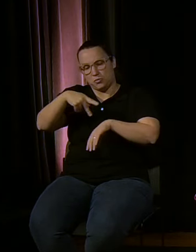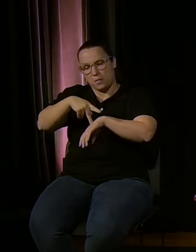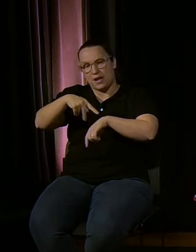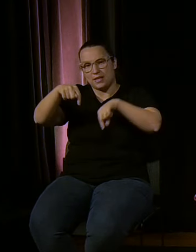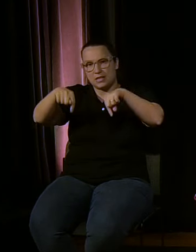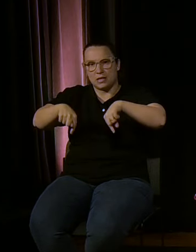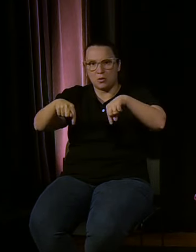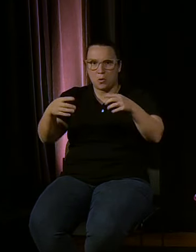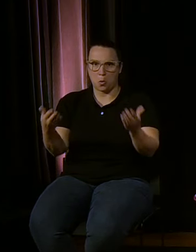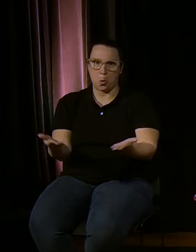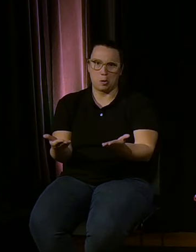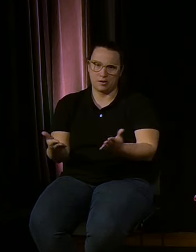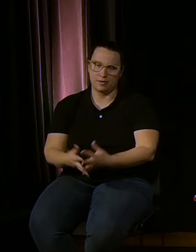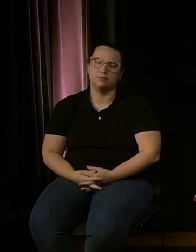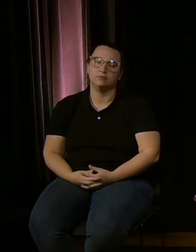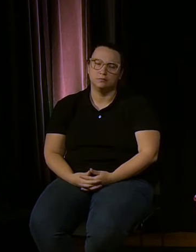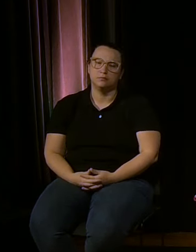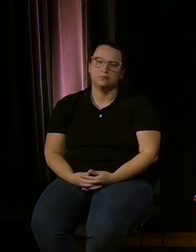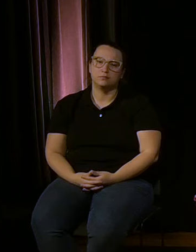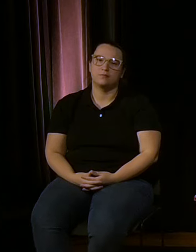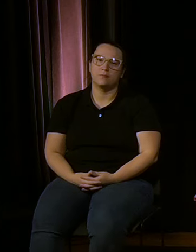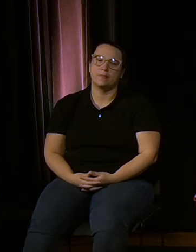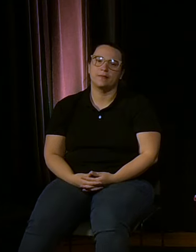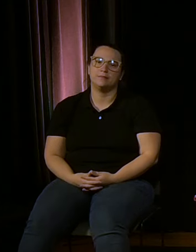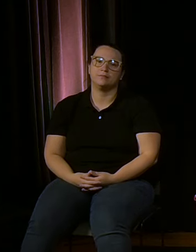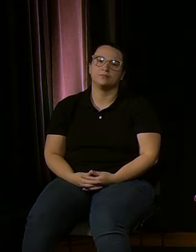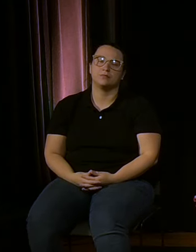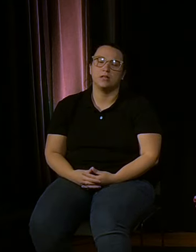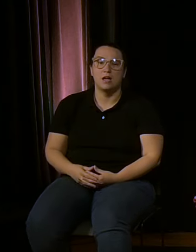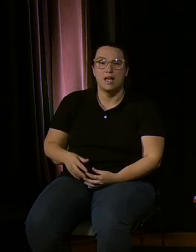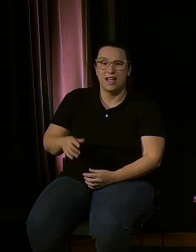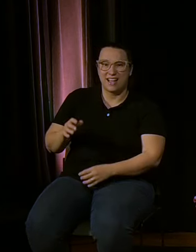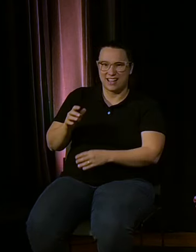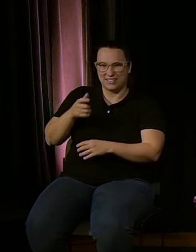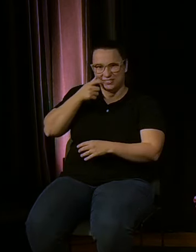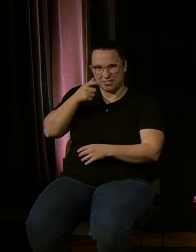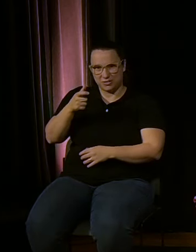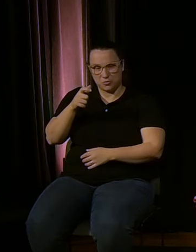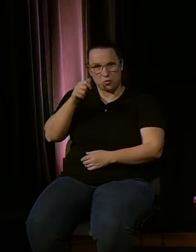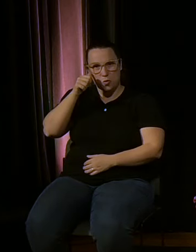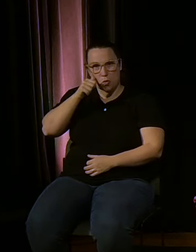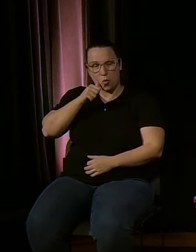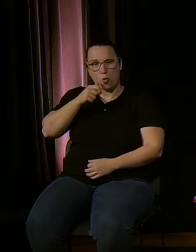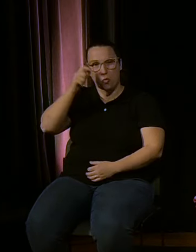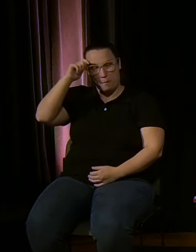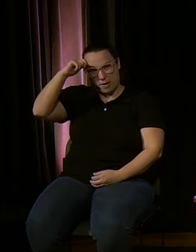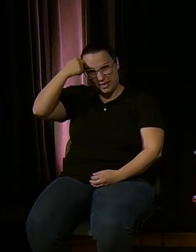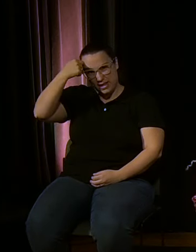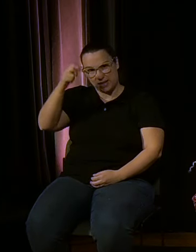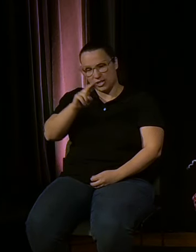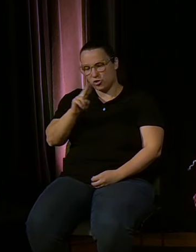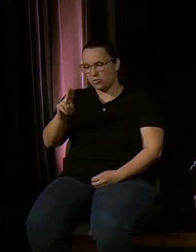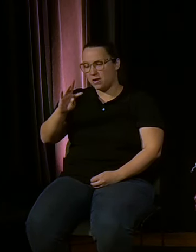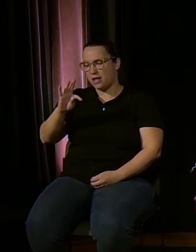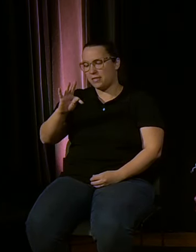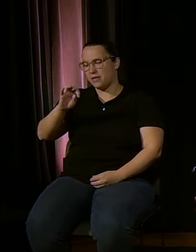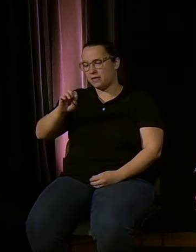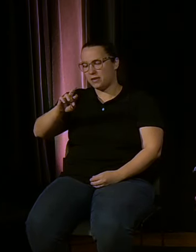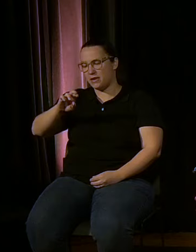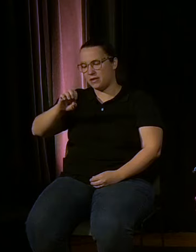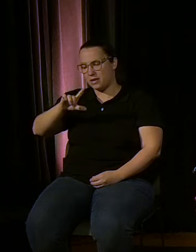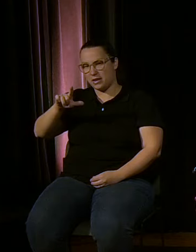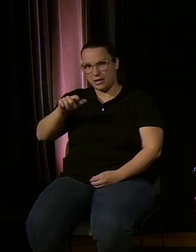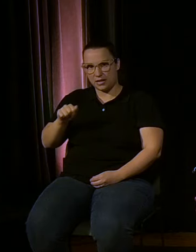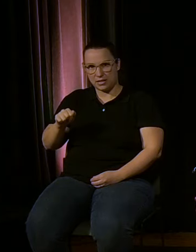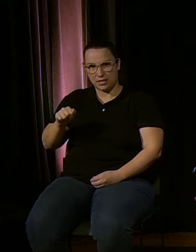momento. Vendo Uma Negra Chamada Teresa, na verdade, vendo essa junção entre os dois filmes hoje, eu lembrei muito de